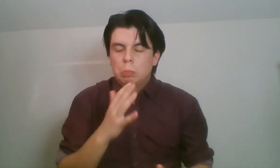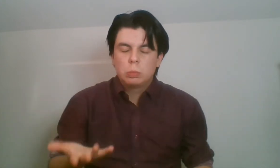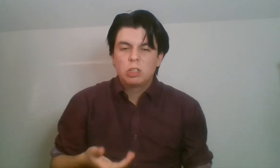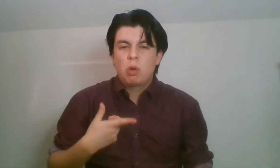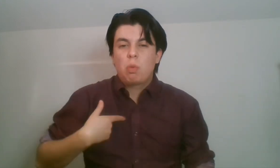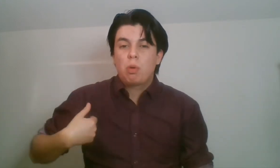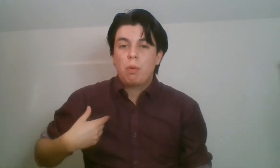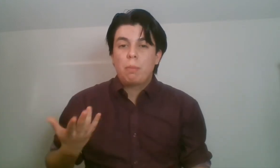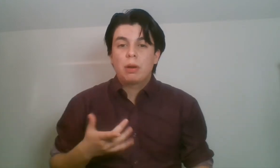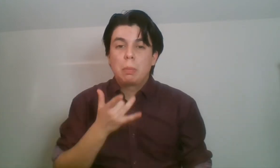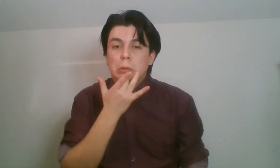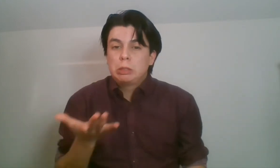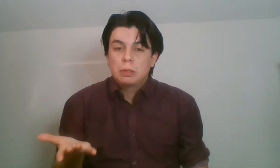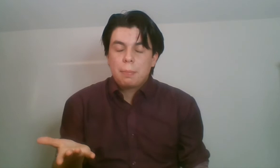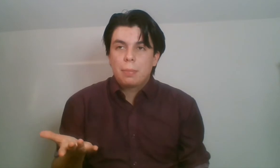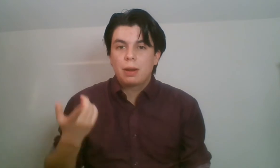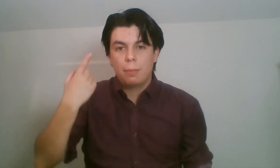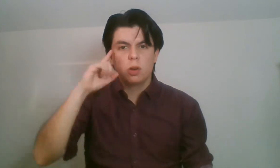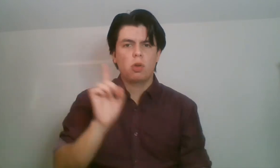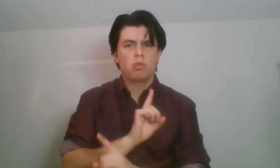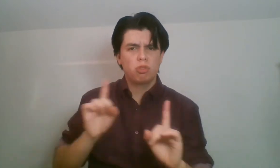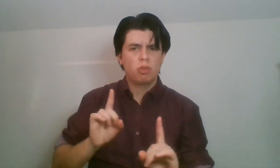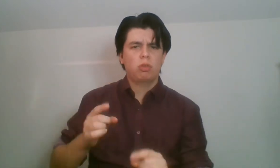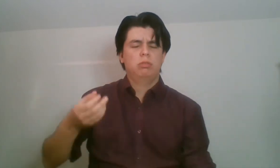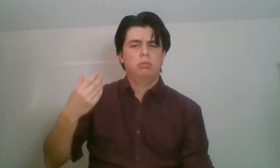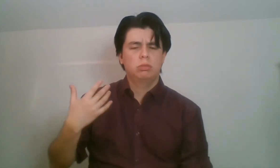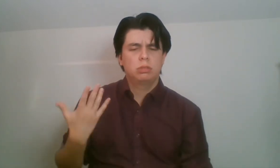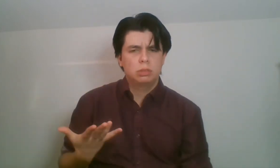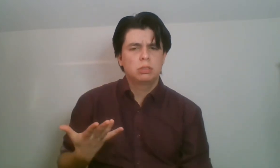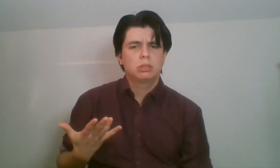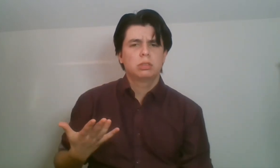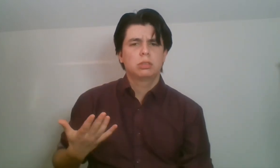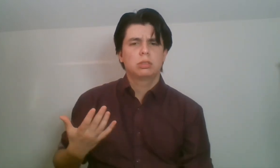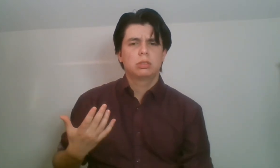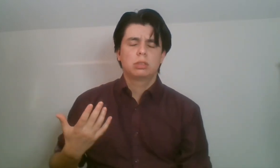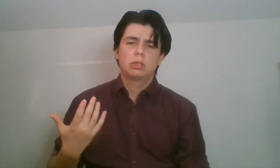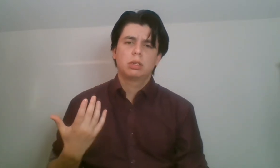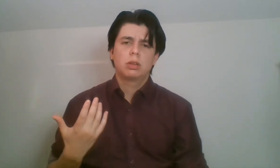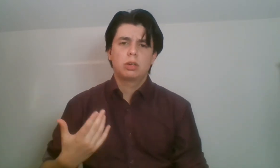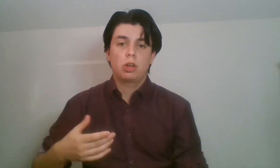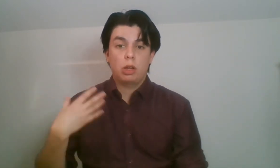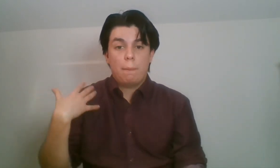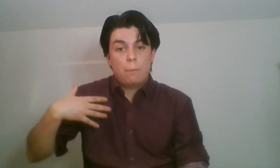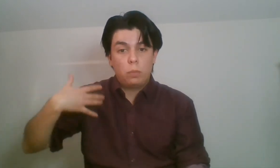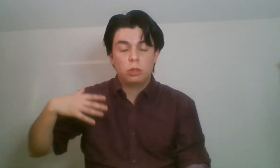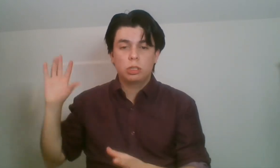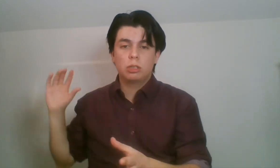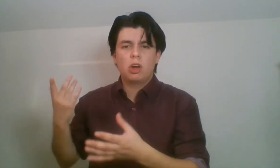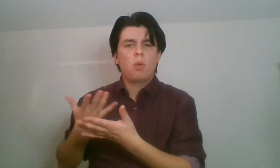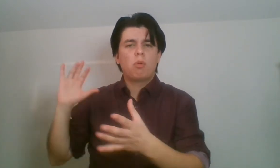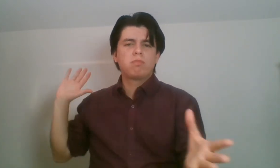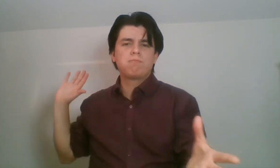llamado incluso la ciudad la Plaza de las Flores, no sé, un nombre mucho más